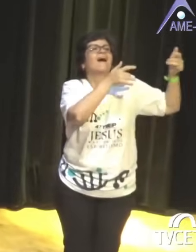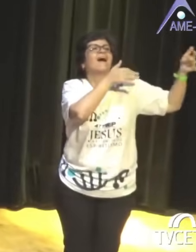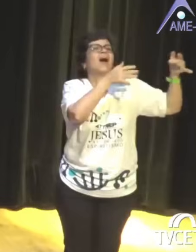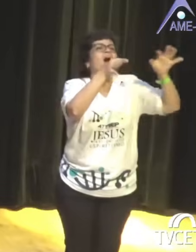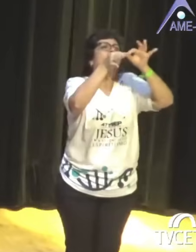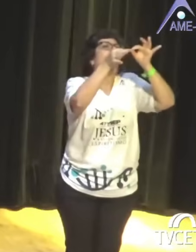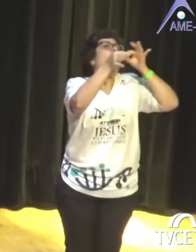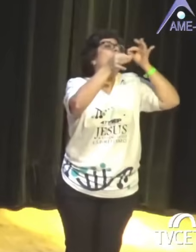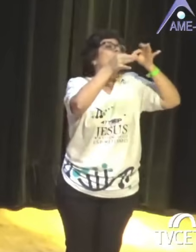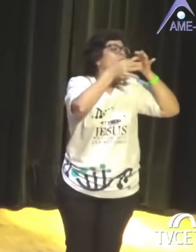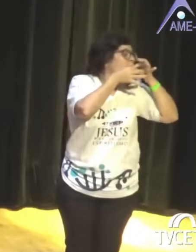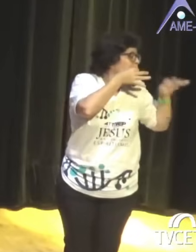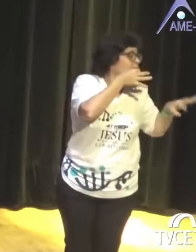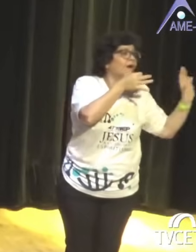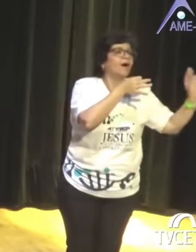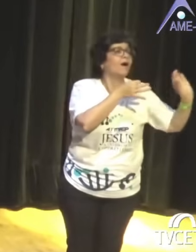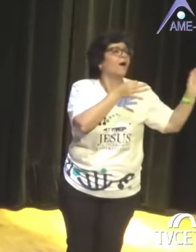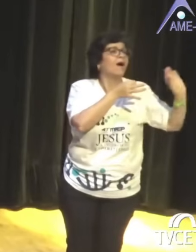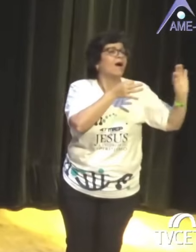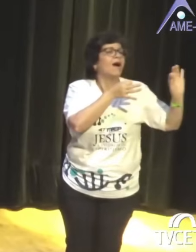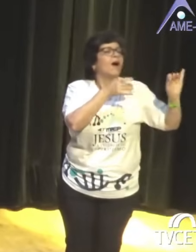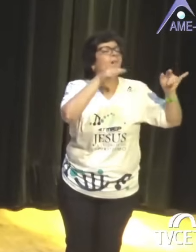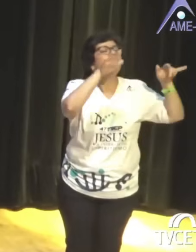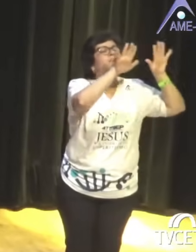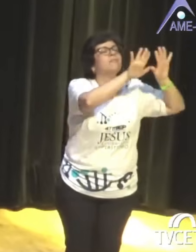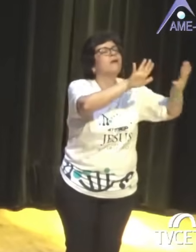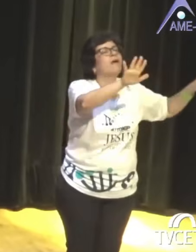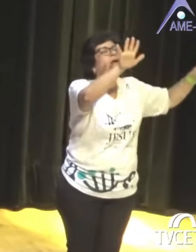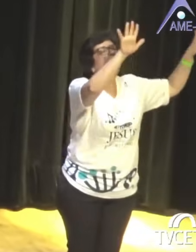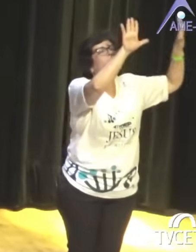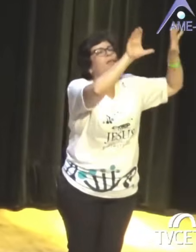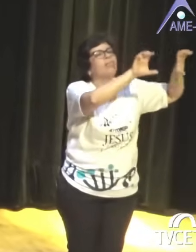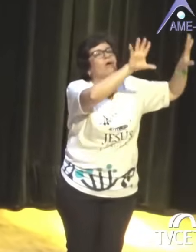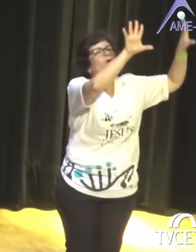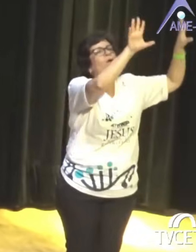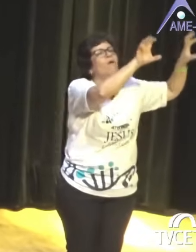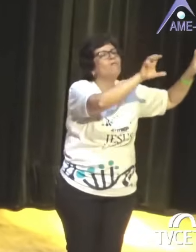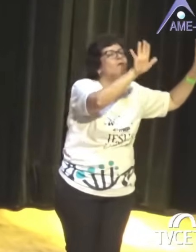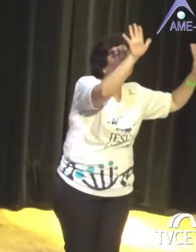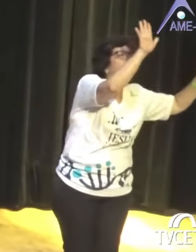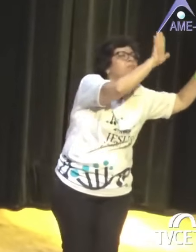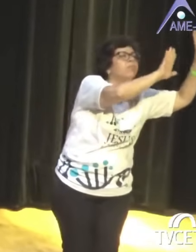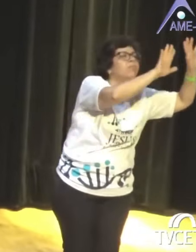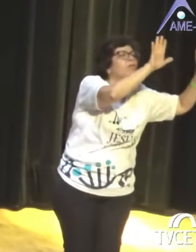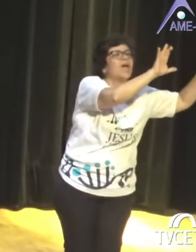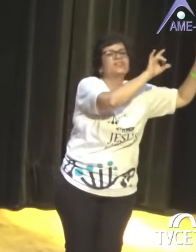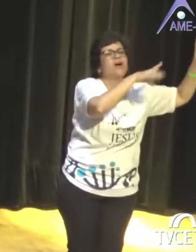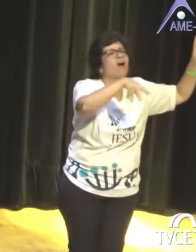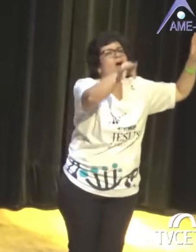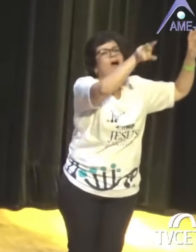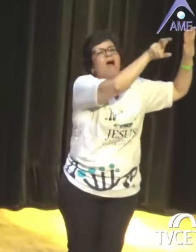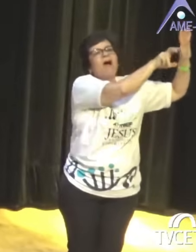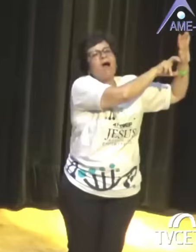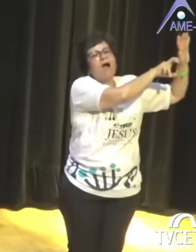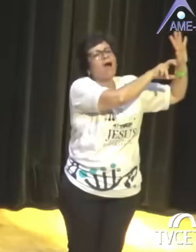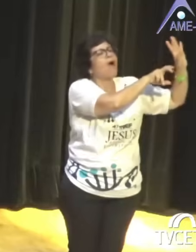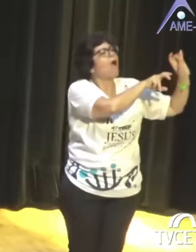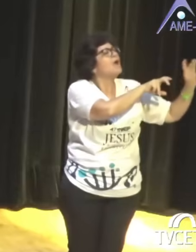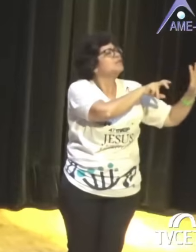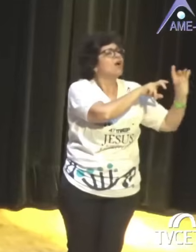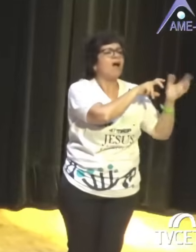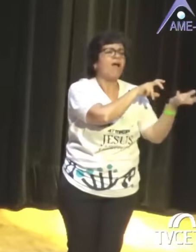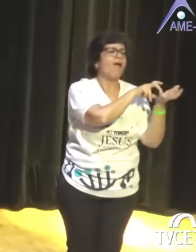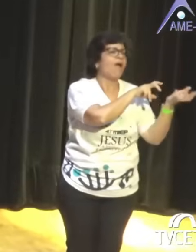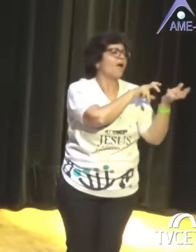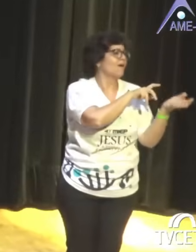uva sem caroço aquele Paraíso na nuvem só nuvem fumaça é isso